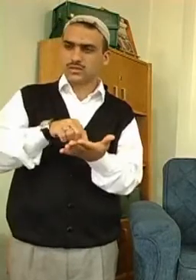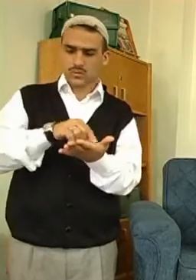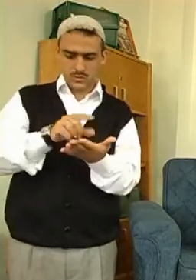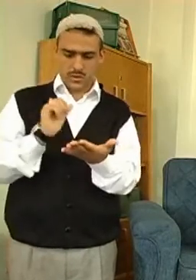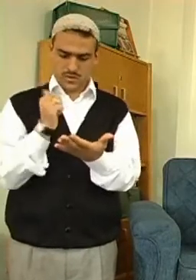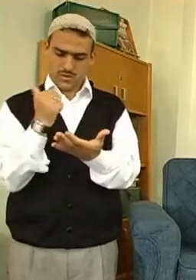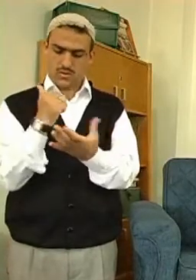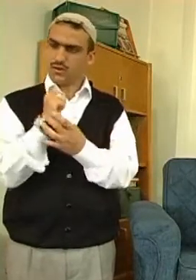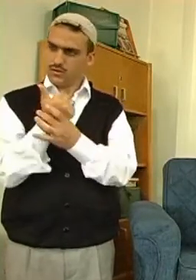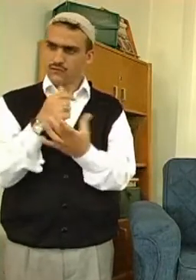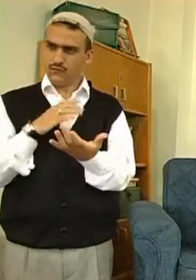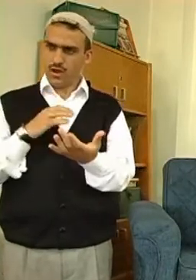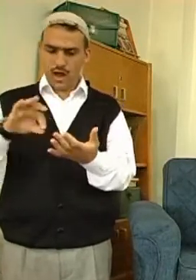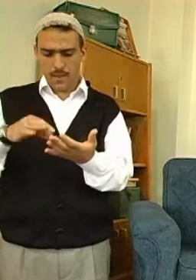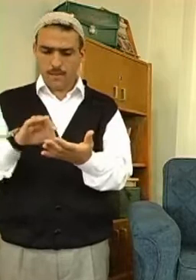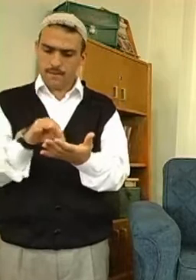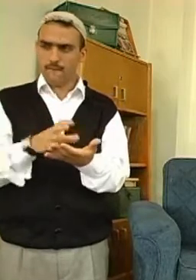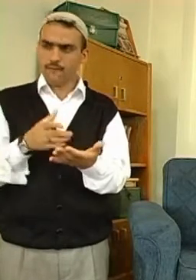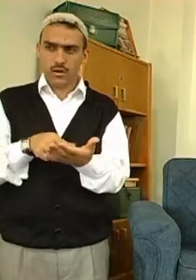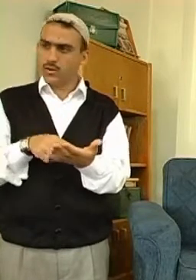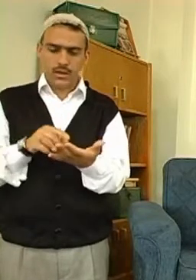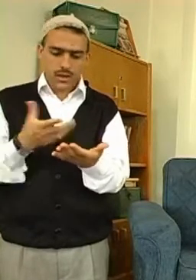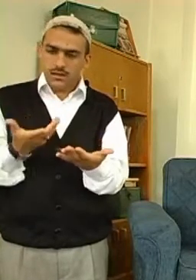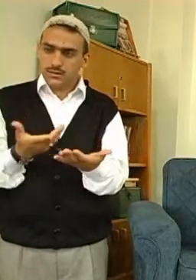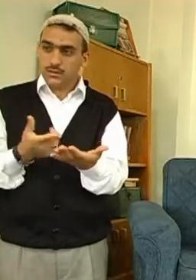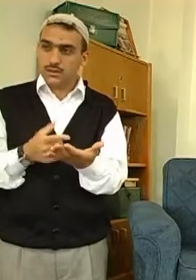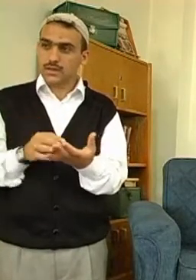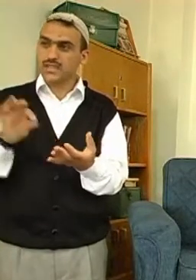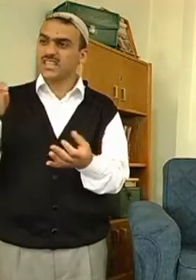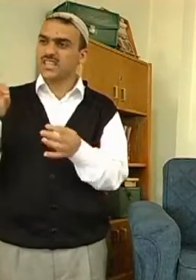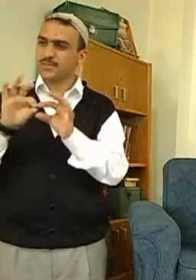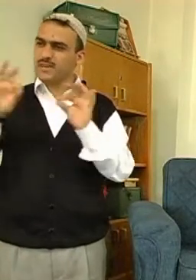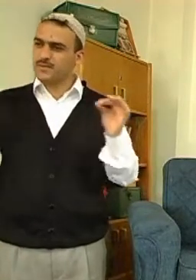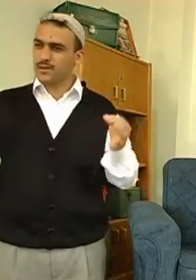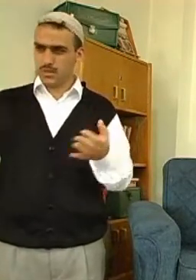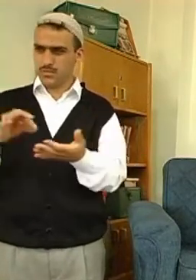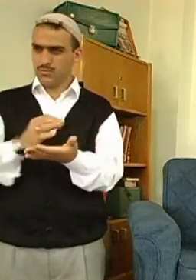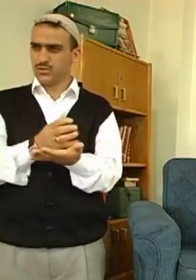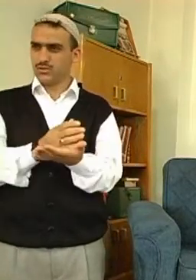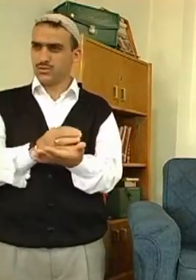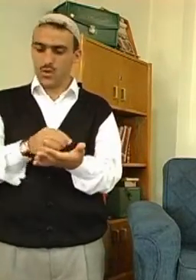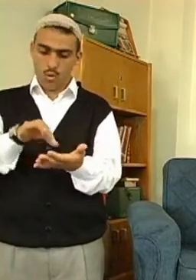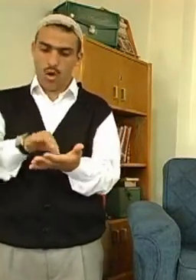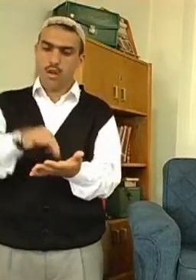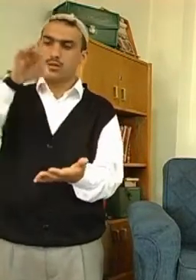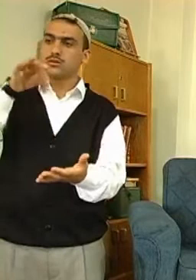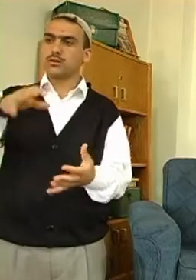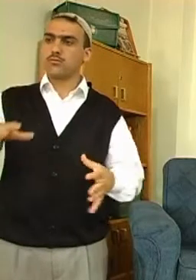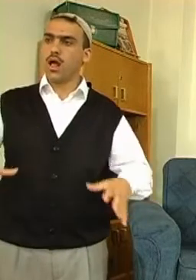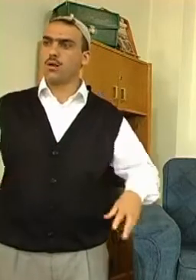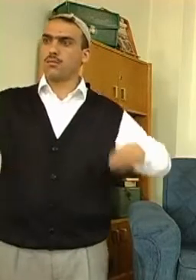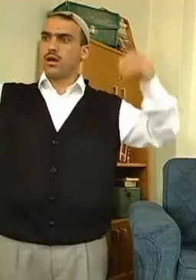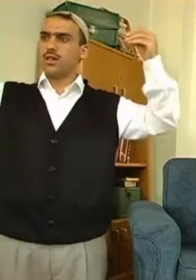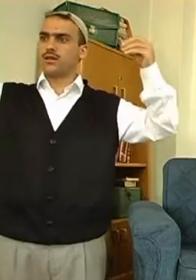Evet. Eğer nur-u iman içine girse üstündeki bütün manidar